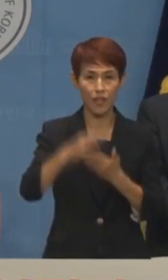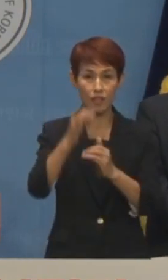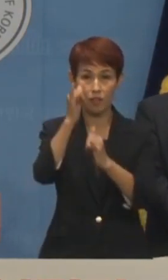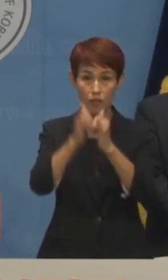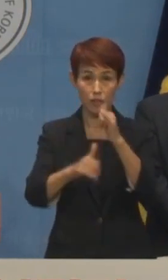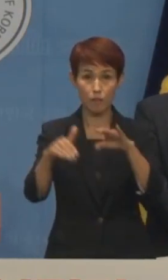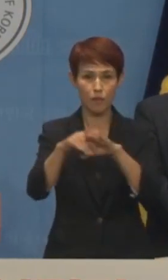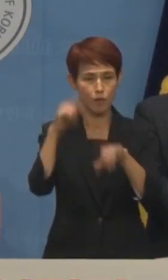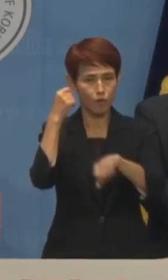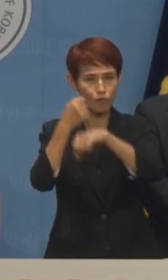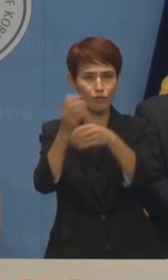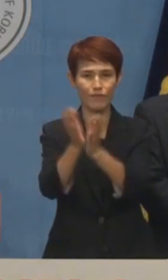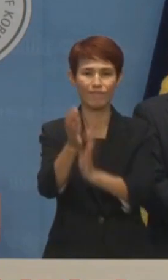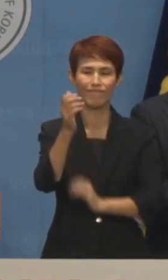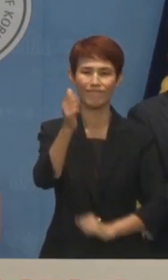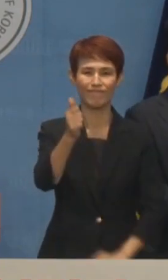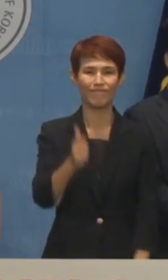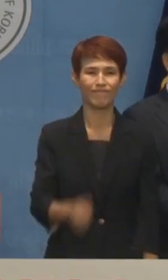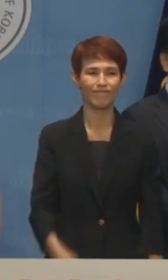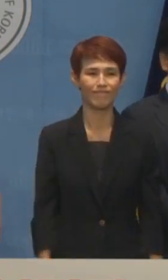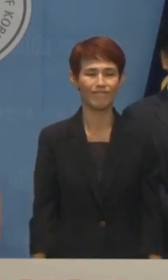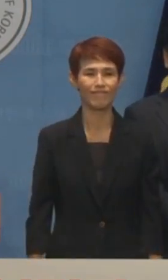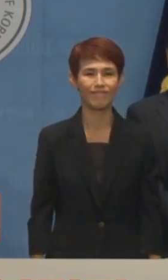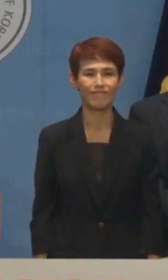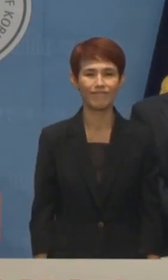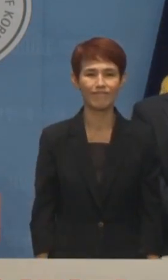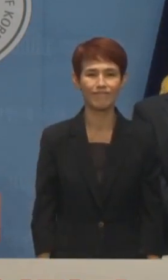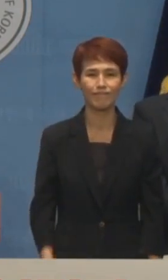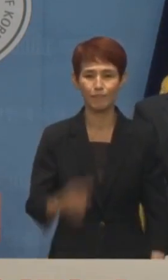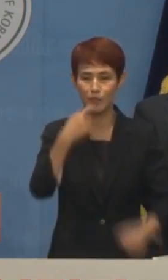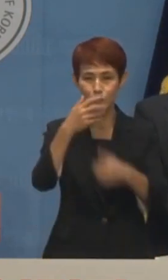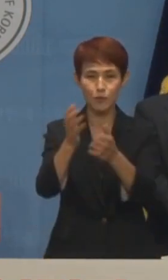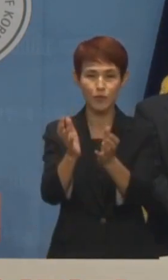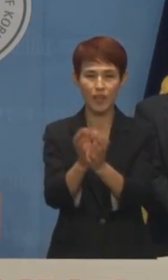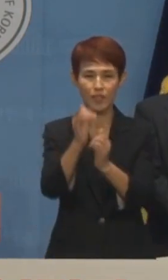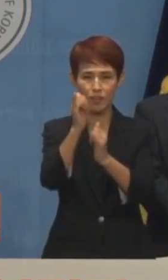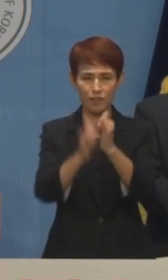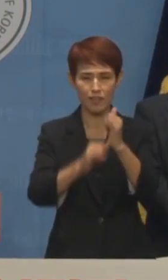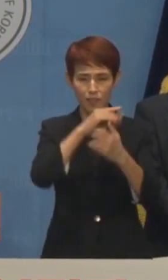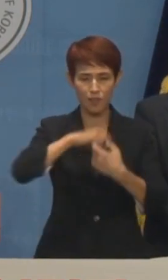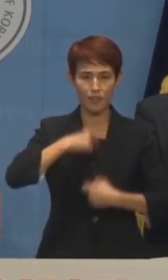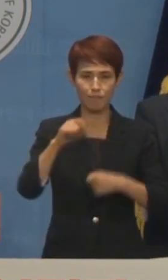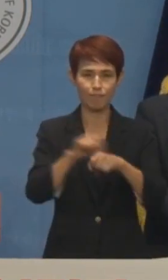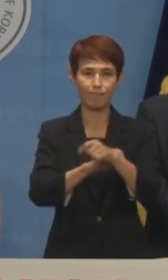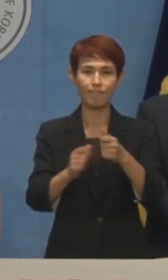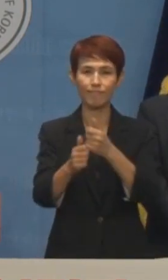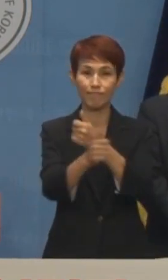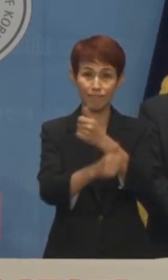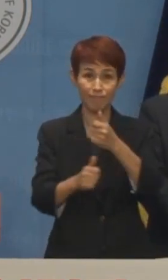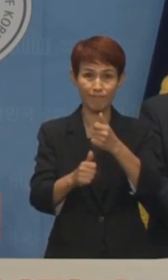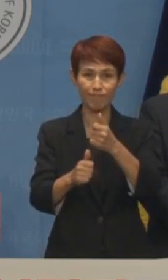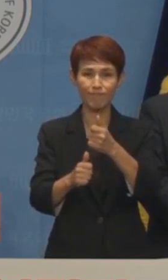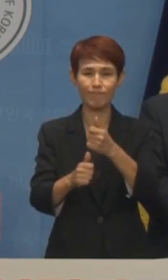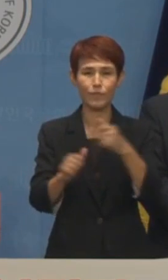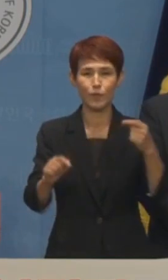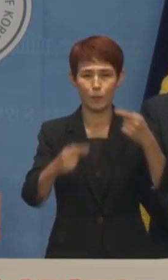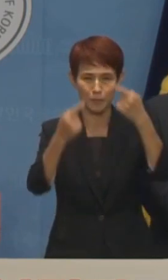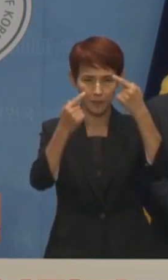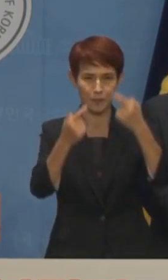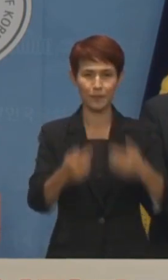천안역사문화연구회 이용길 회장님 오셨습니다. 더불어민주당 역사와 정의 특별위원회 유기홍